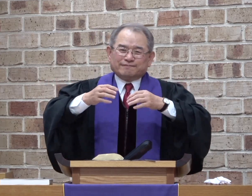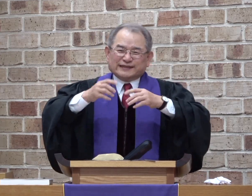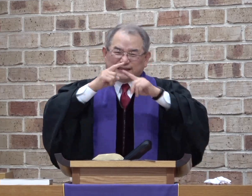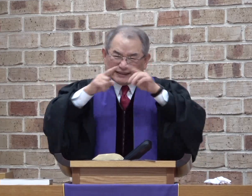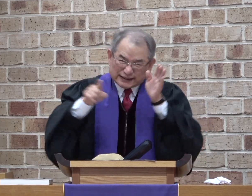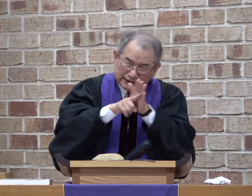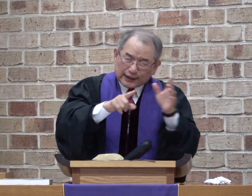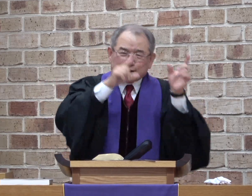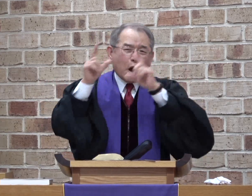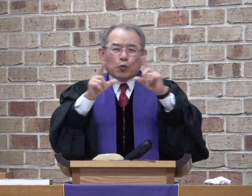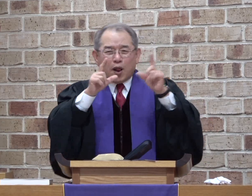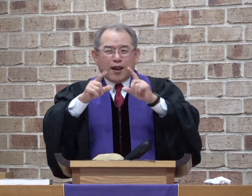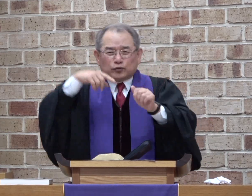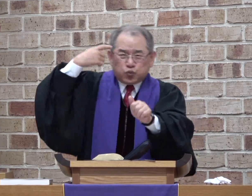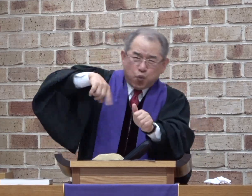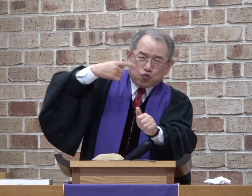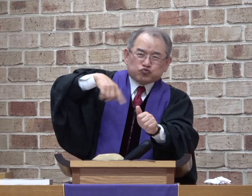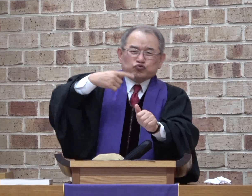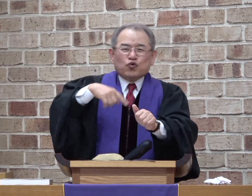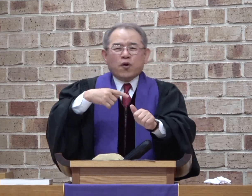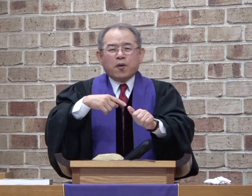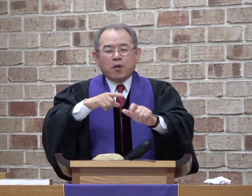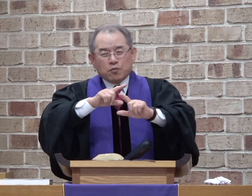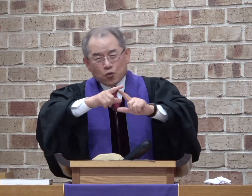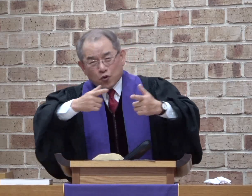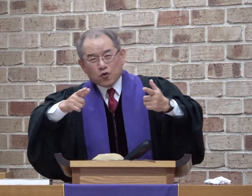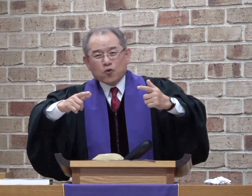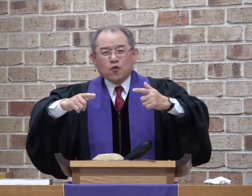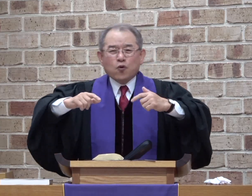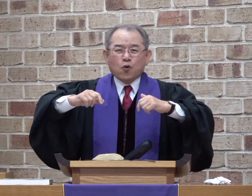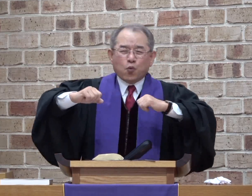전도해서 또 가르치고